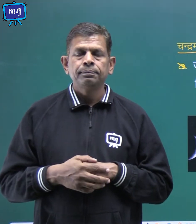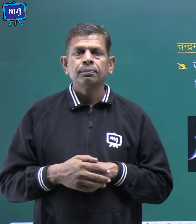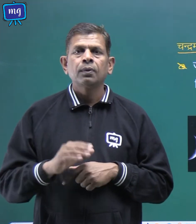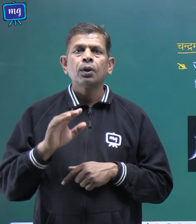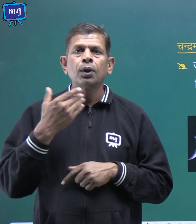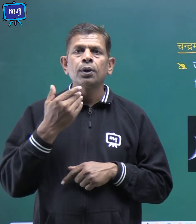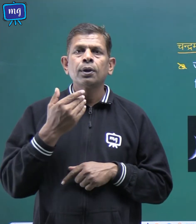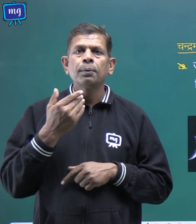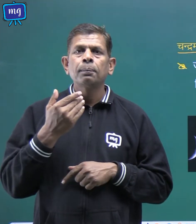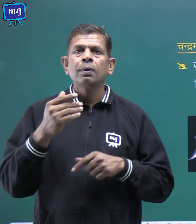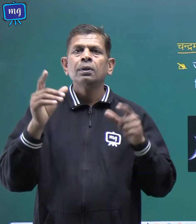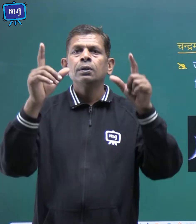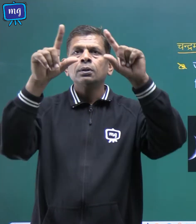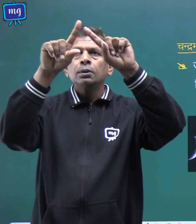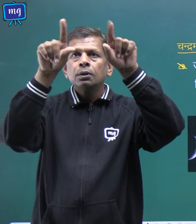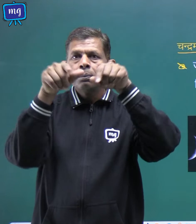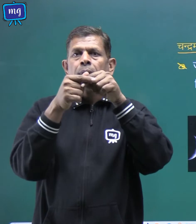जब चंद्रमा की